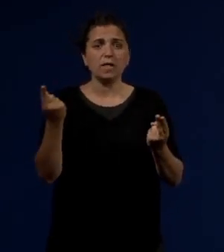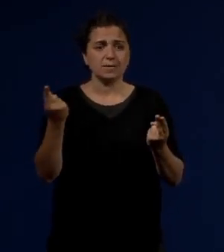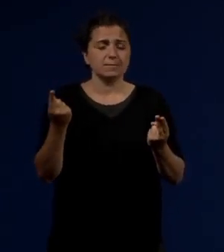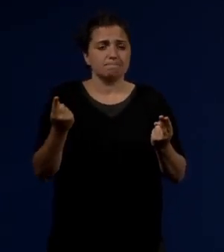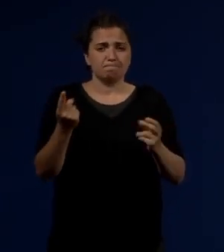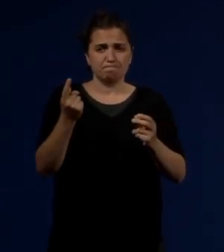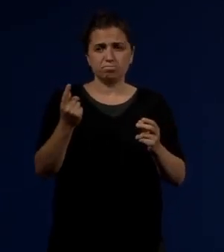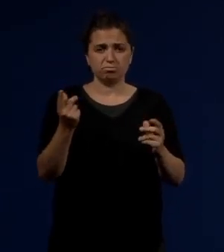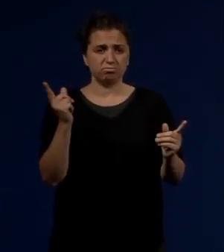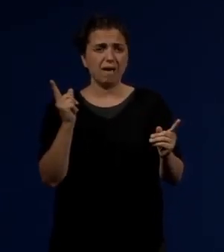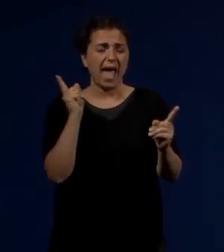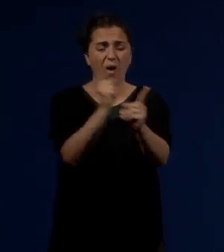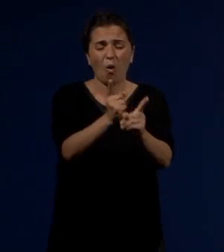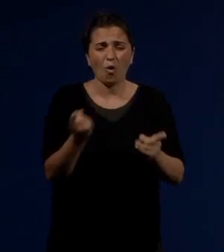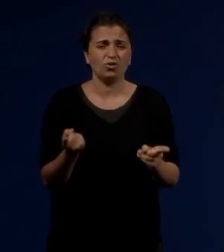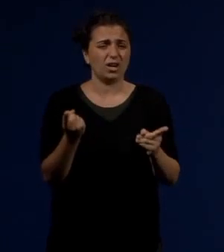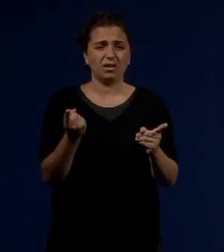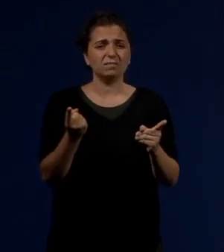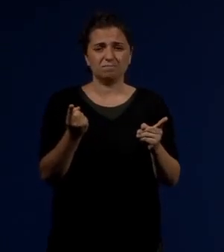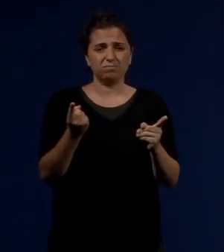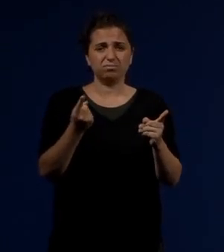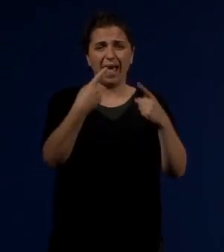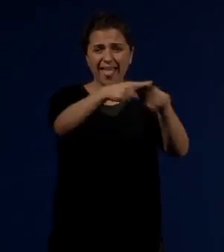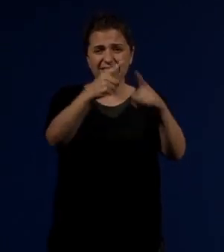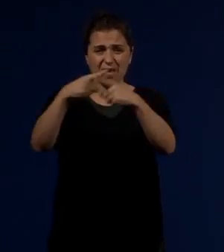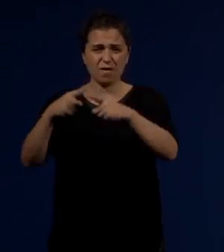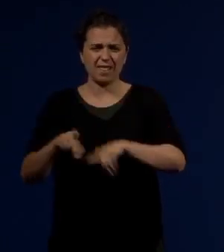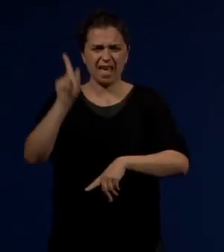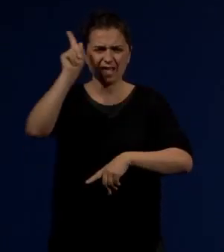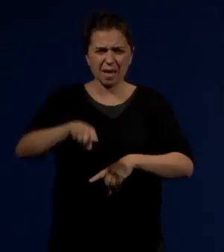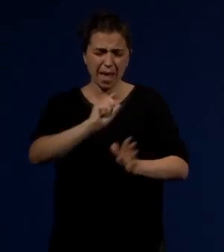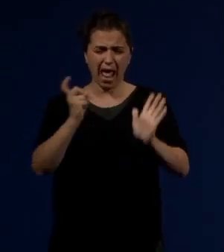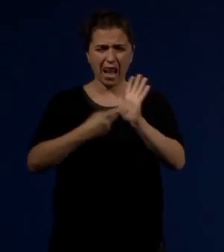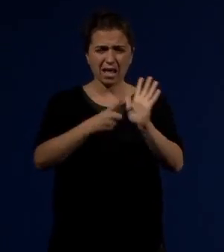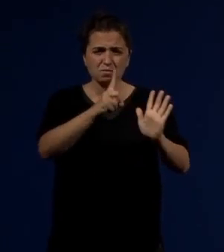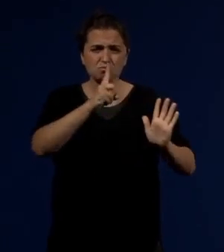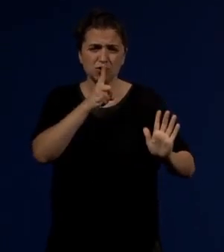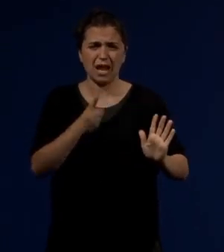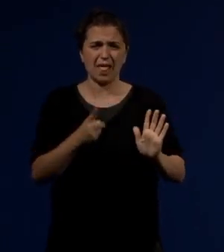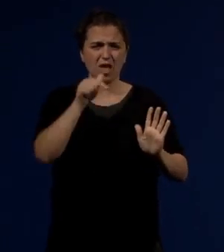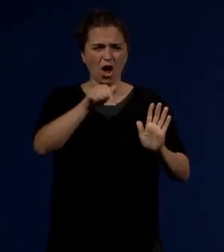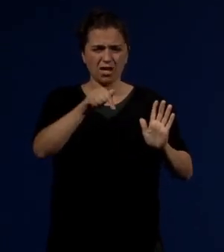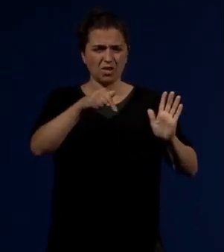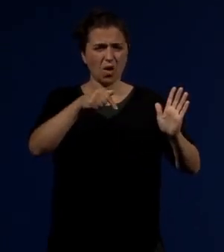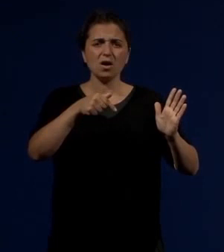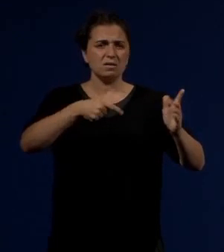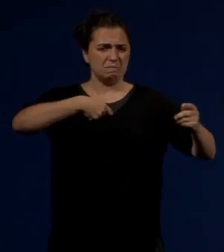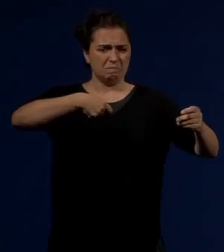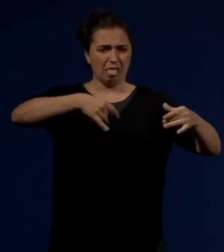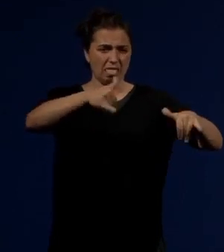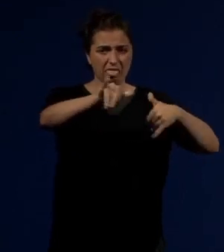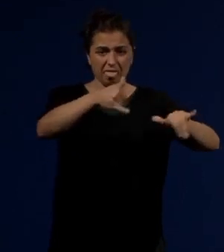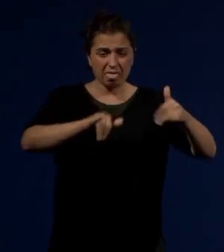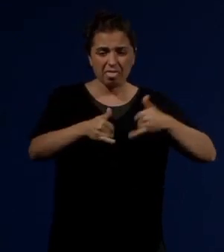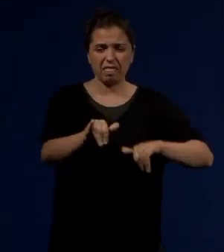diversidade política que caracteriza este país, impoñendo a lei do silencio monopolizada única e exclusivamente pola súa forma de ver